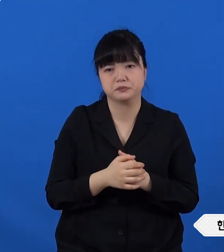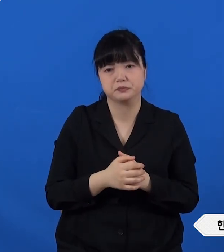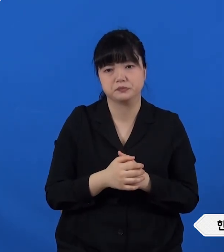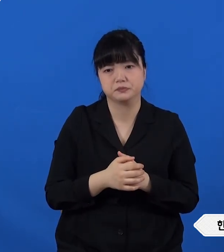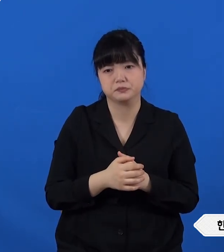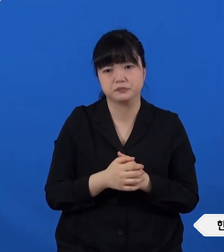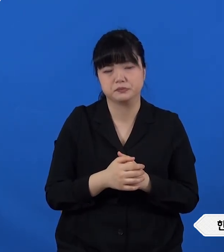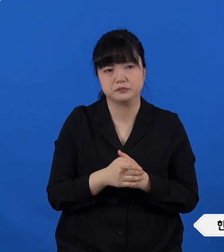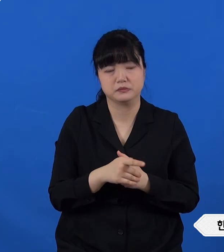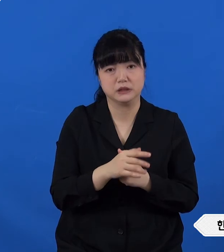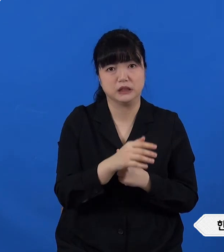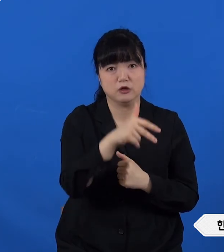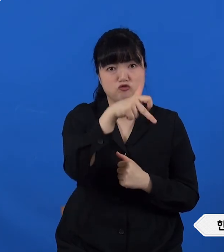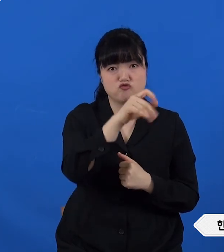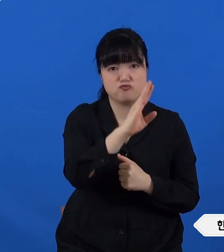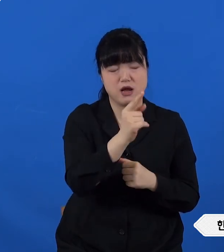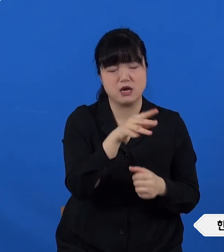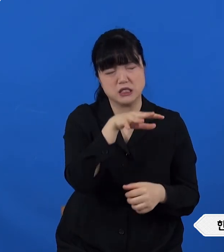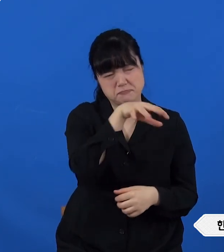피그만을 침공했습니다.